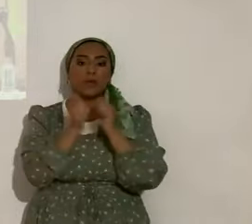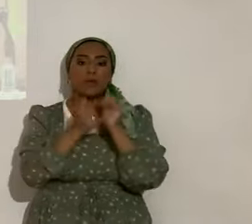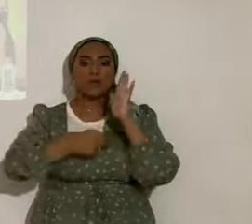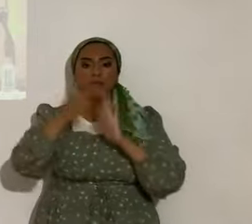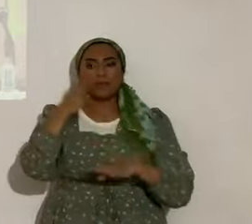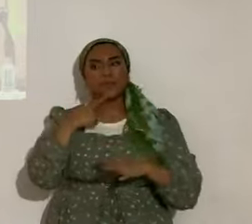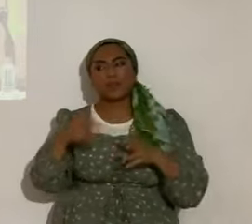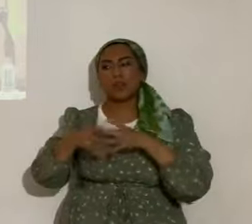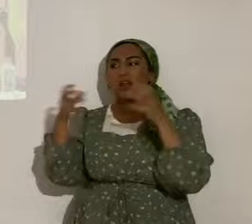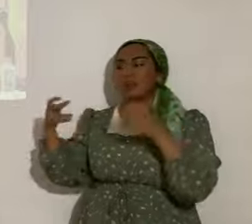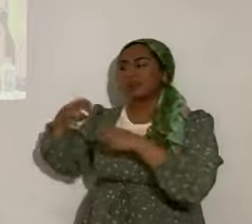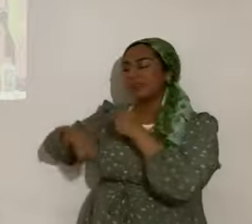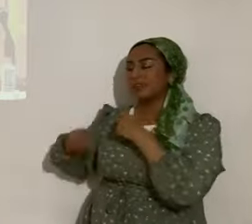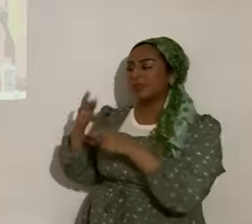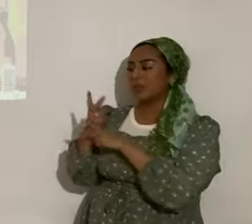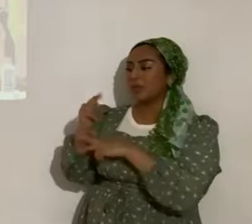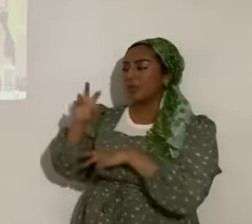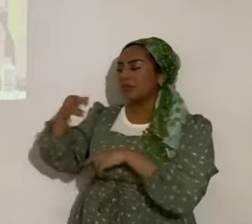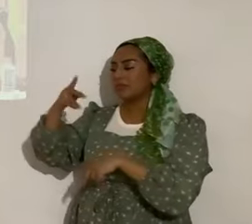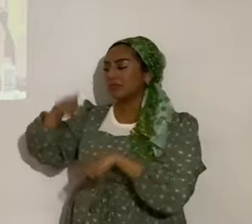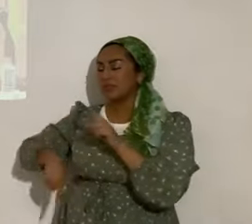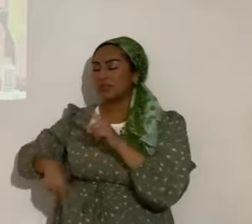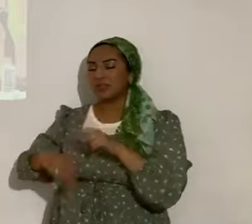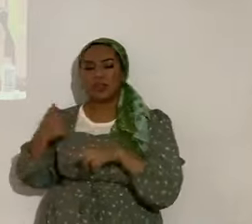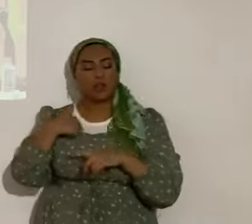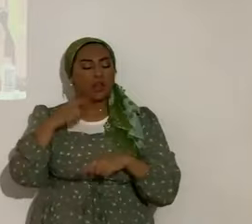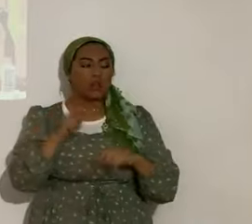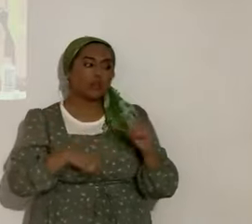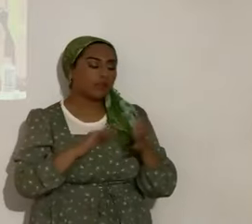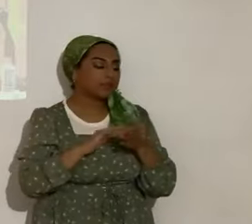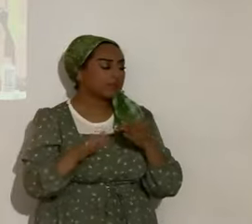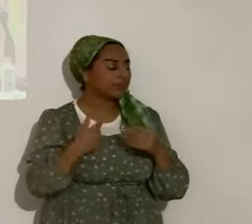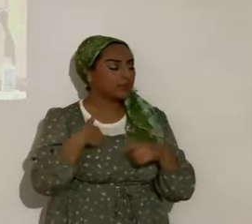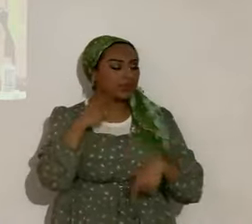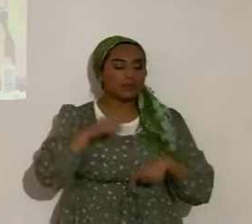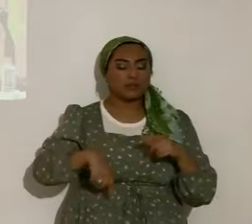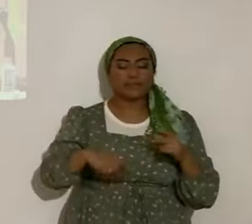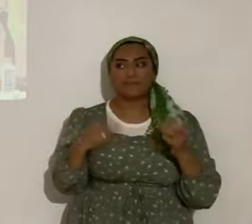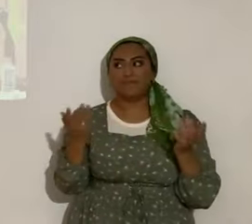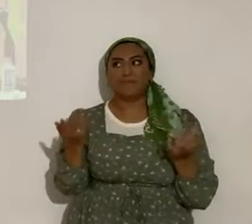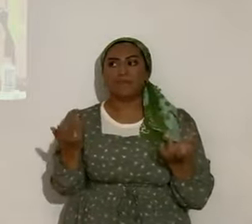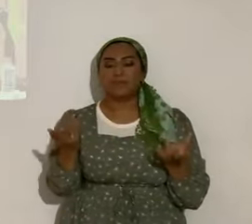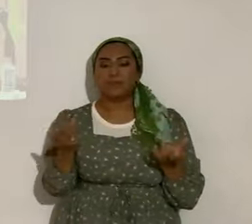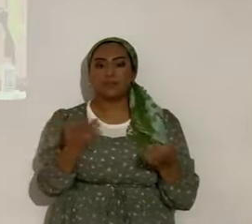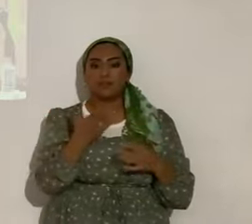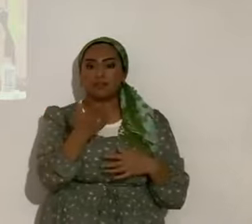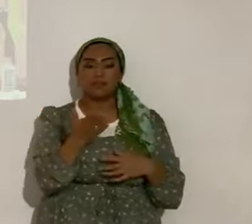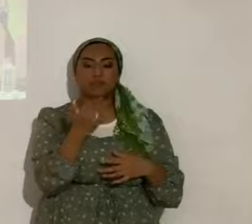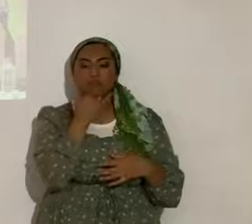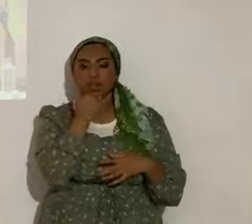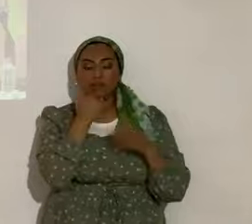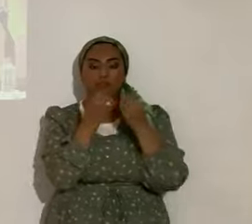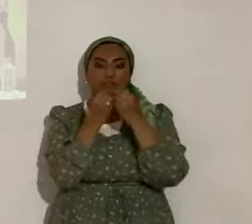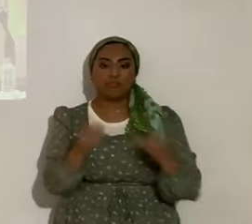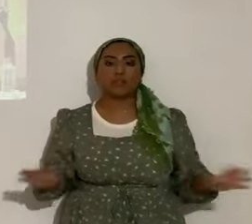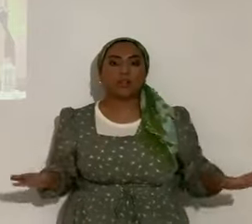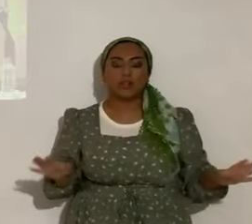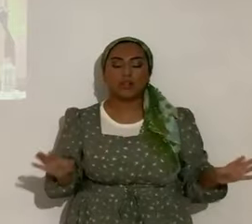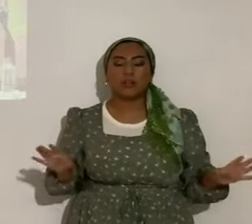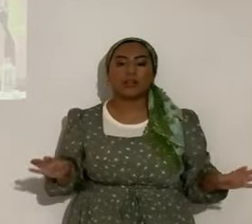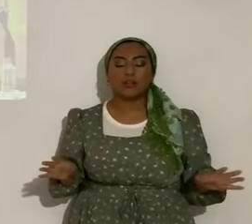pues es muy difícil guardar la Torah, no se puede. No, pues es que yo no puedo perdonar. No, entonces estás bien perdiendo, o